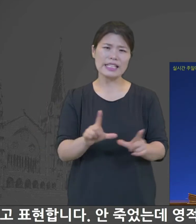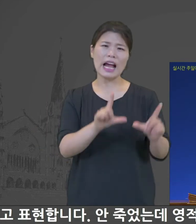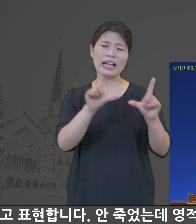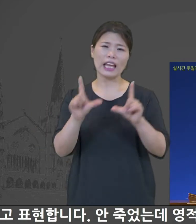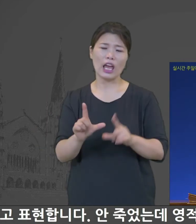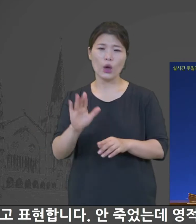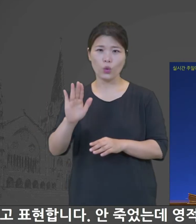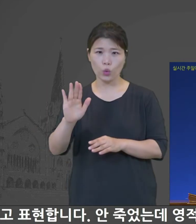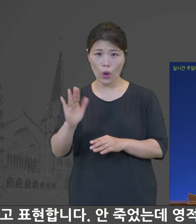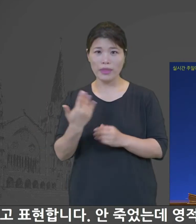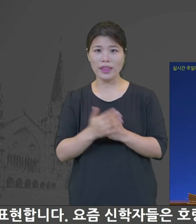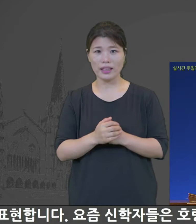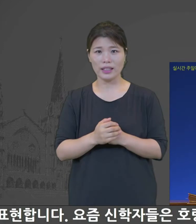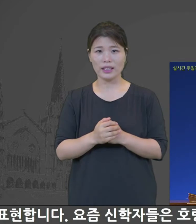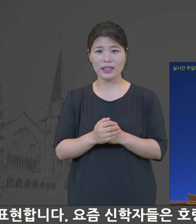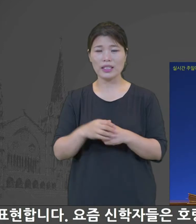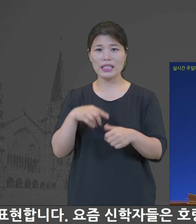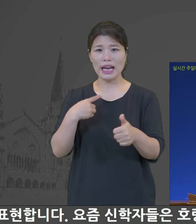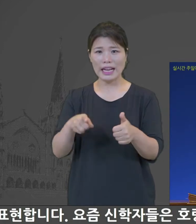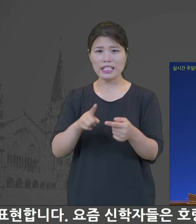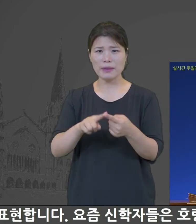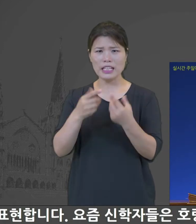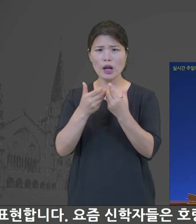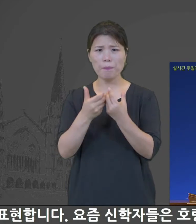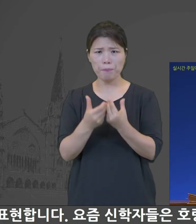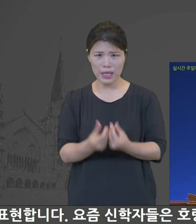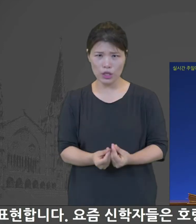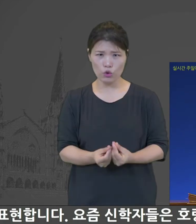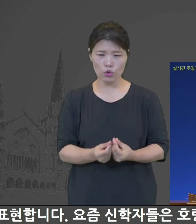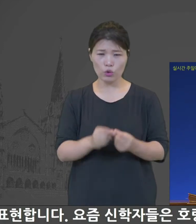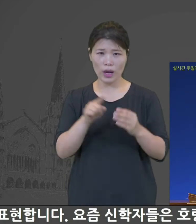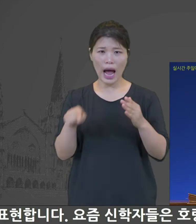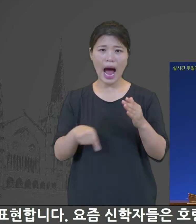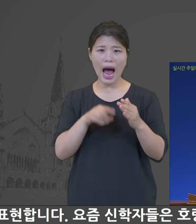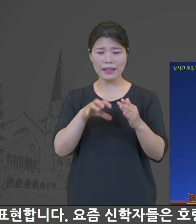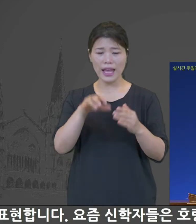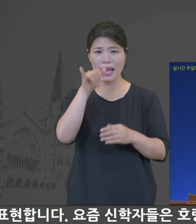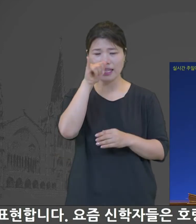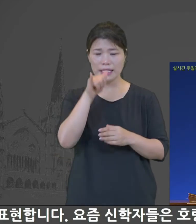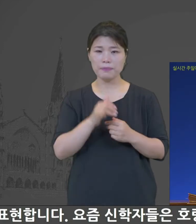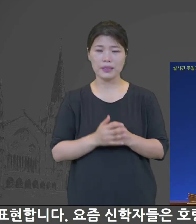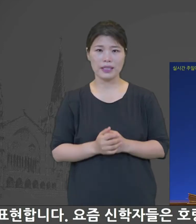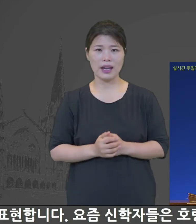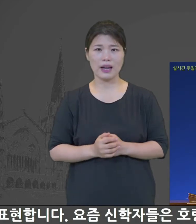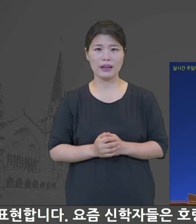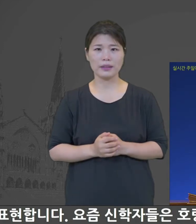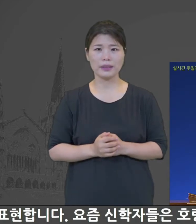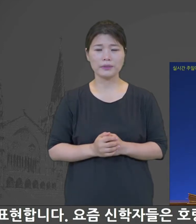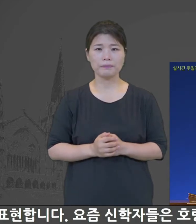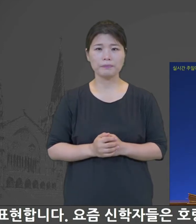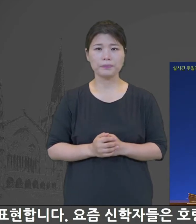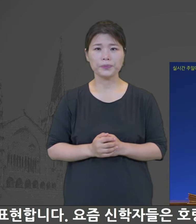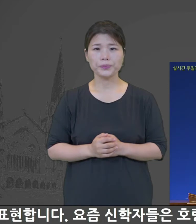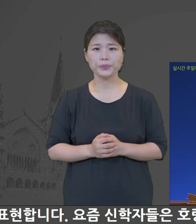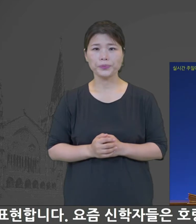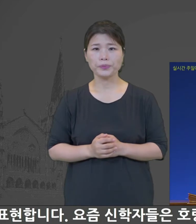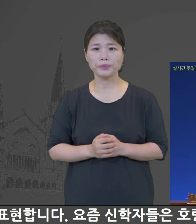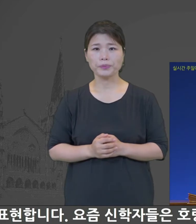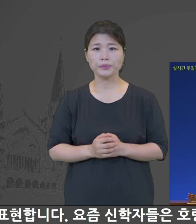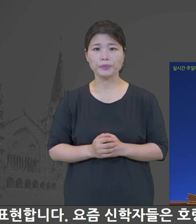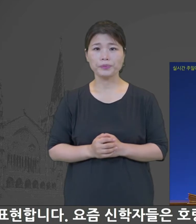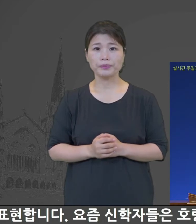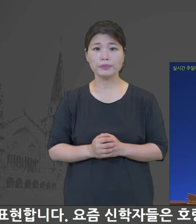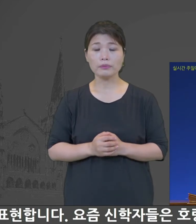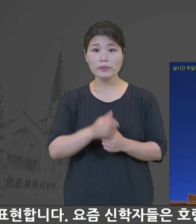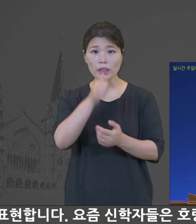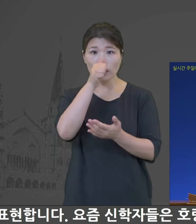그런 가르침을 이 비유 속에서 찾아보는 것을 발견할 수 있습니다.